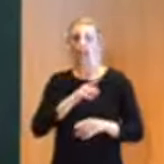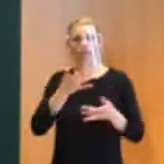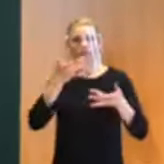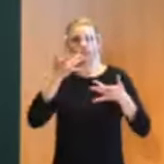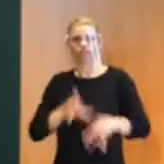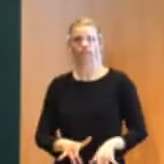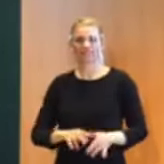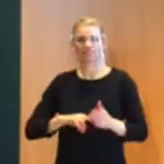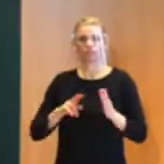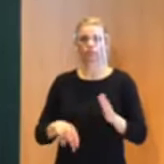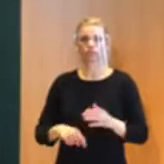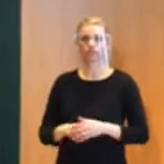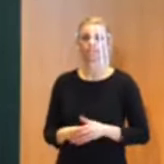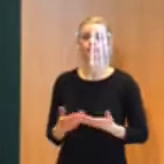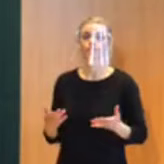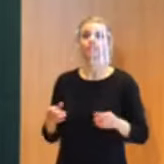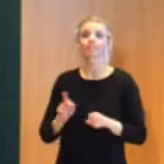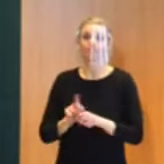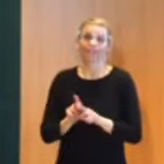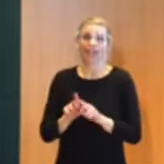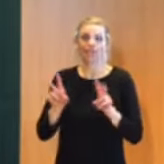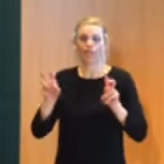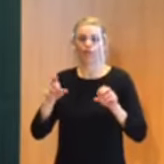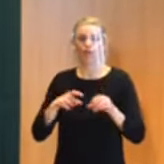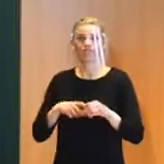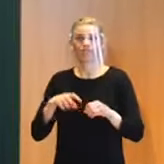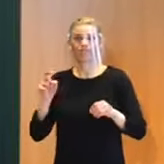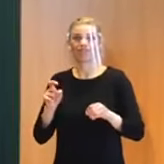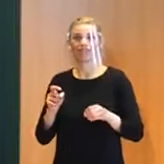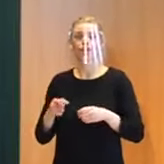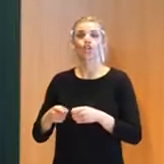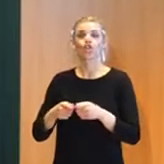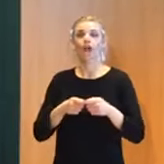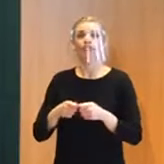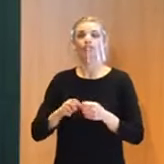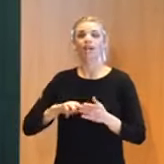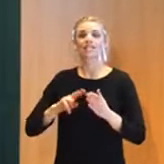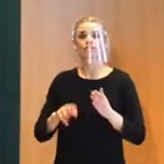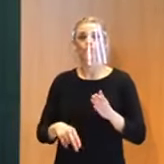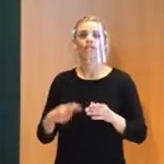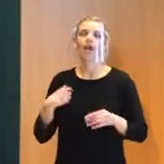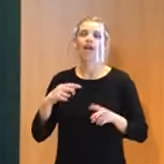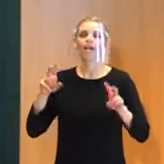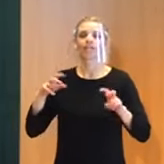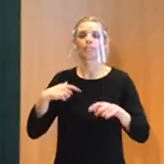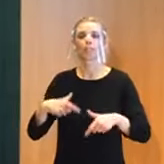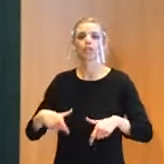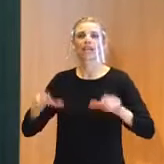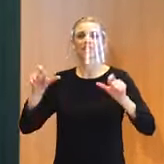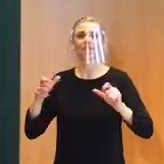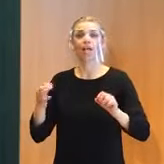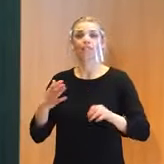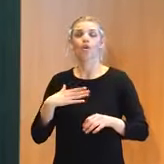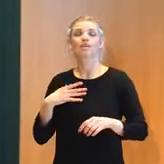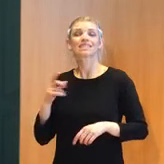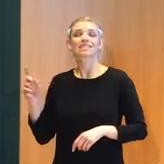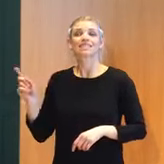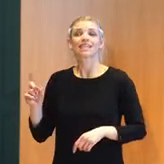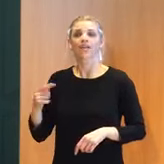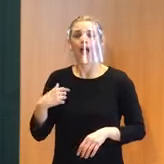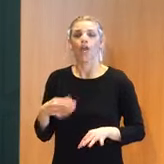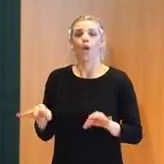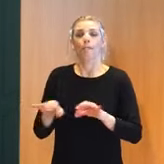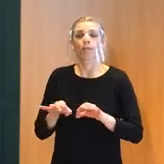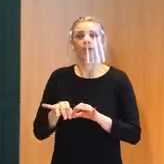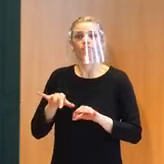De facto vystúpenie z koalície, ale hovoríme o pozastavení koaličnej zmluvy preto, lebo chceme tým signalizovať, že sme pripravení sa vrátiť